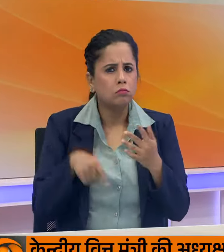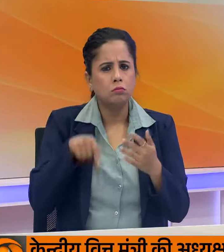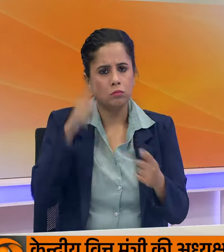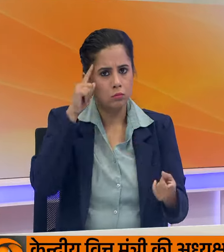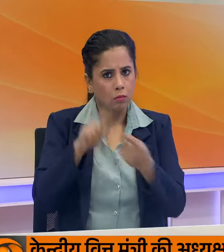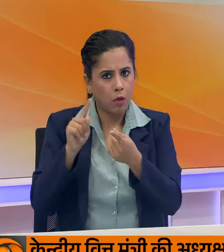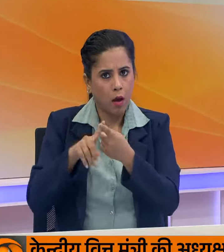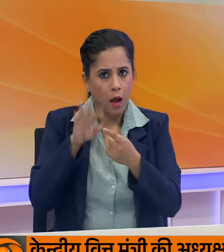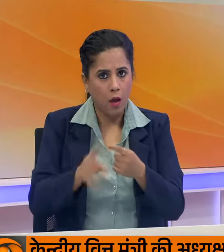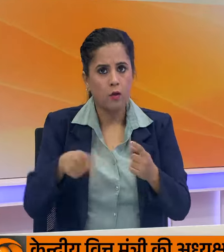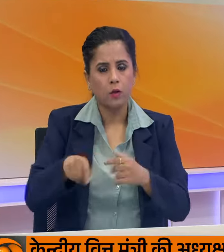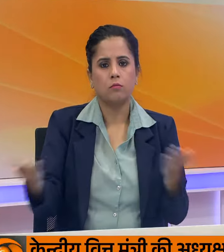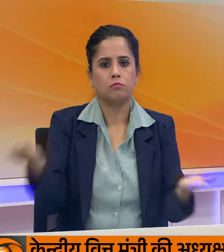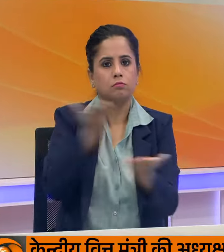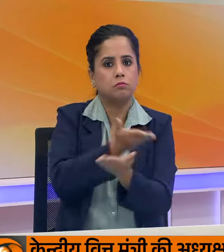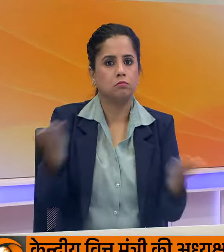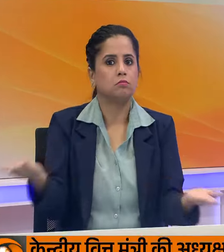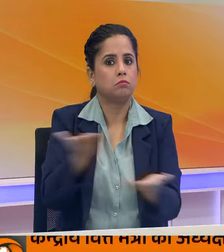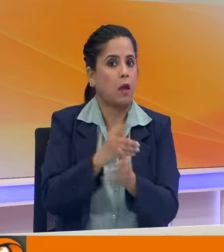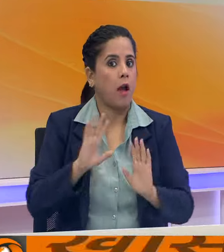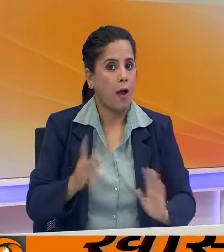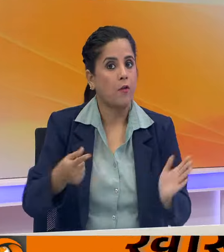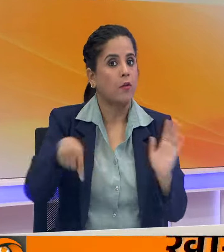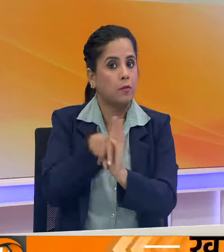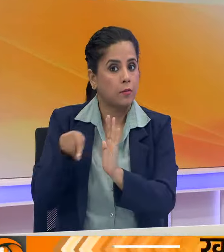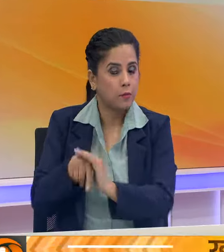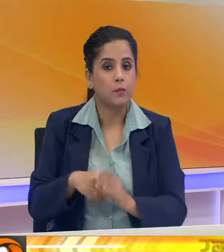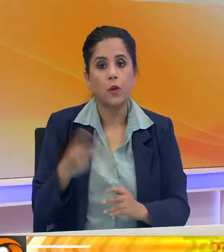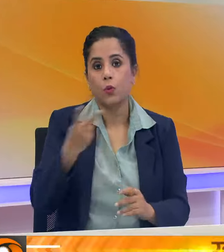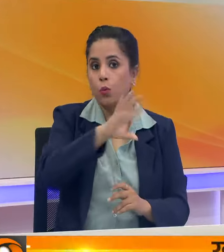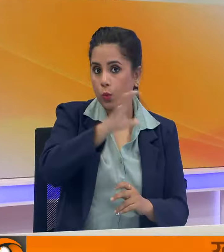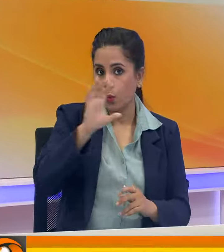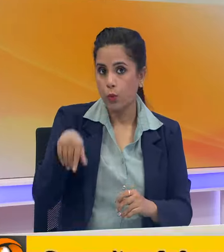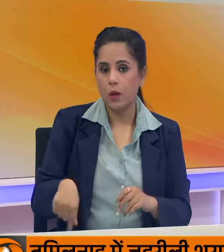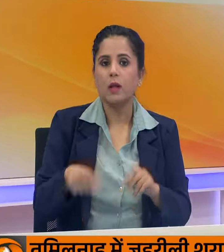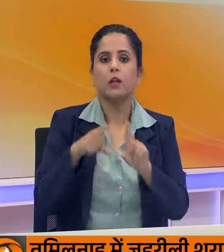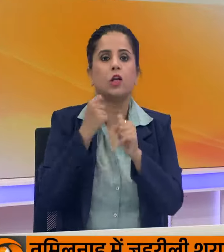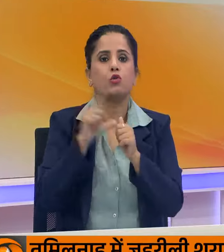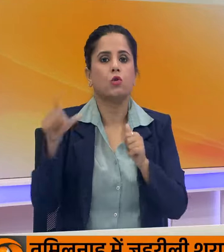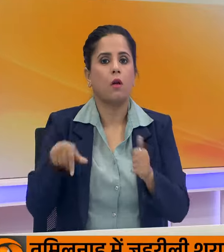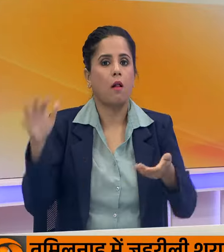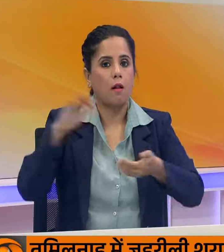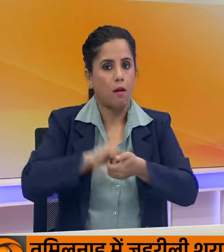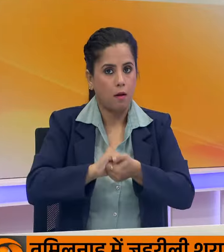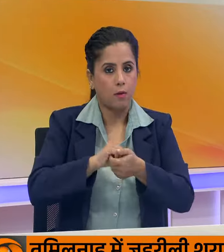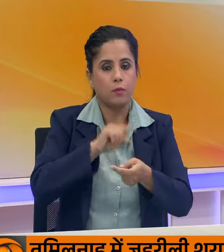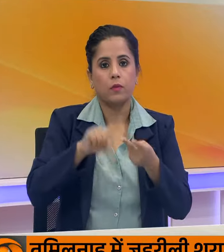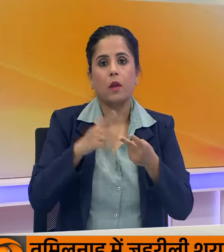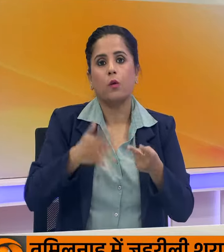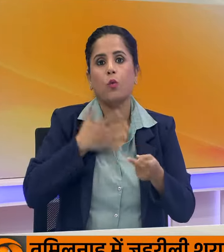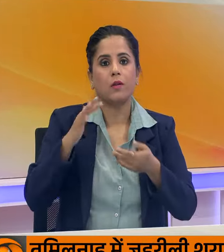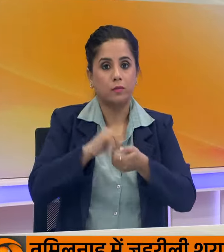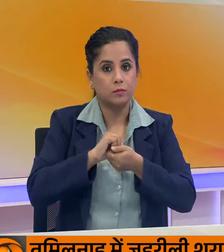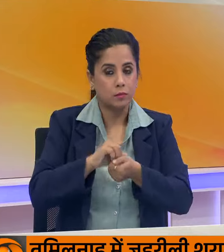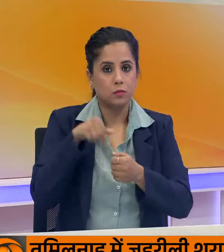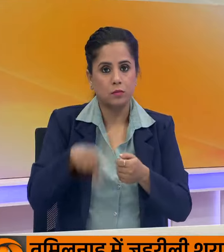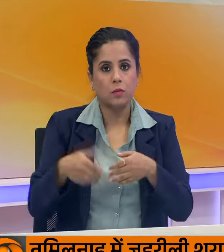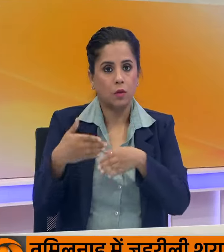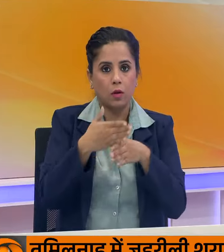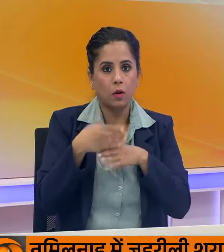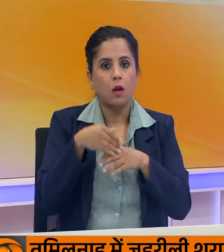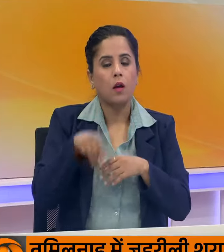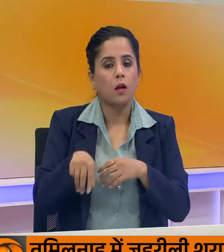दृष्ट पत्रों का आदान प्रदान हुआ दोनों देशों के बीच डिजिटल साझेदारी और हरित साझेदारी पर साझा